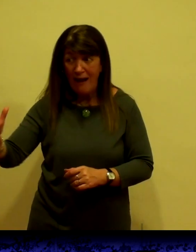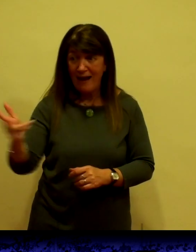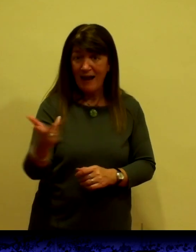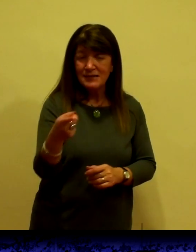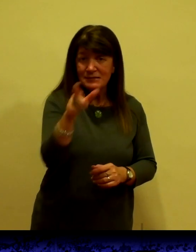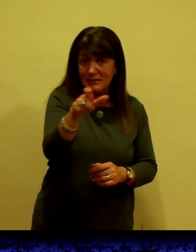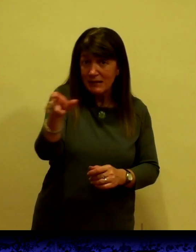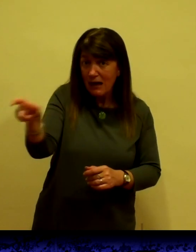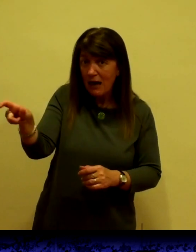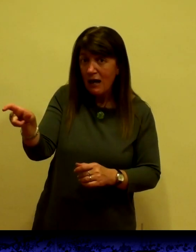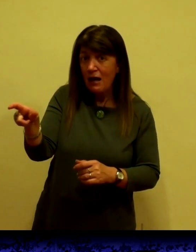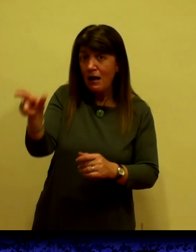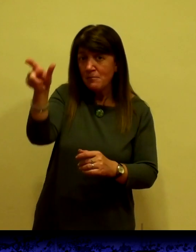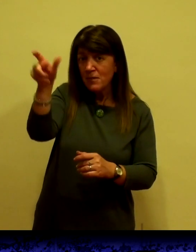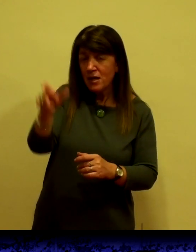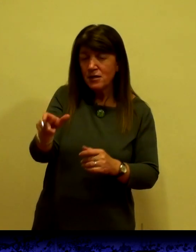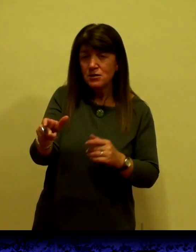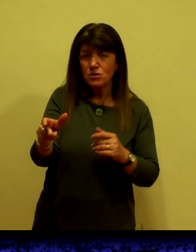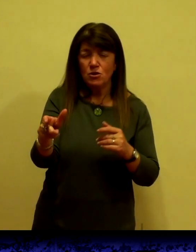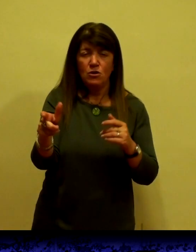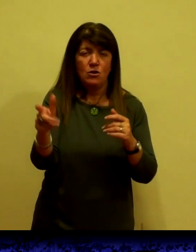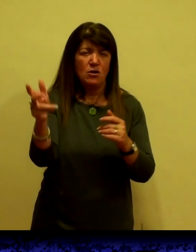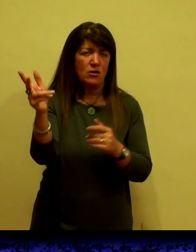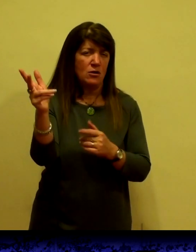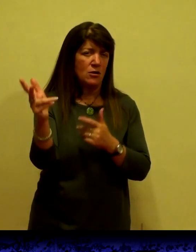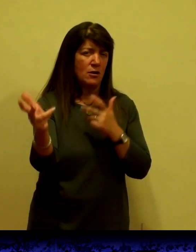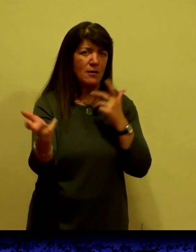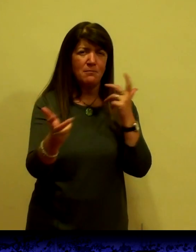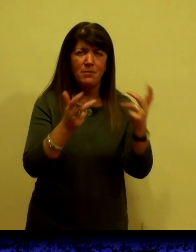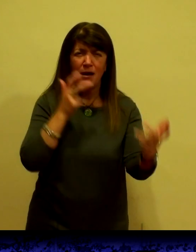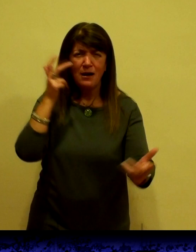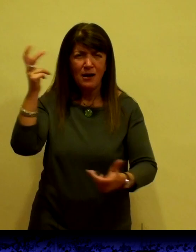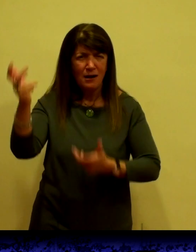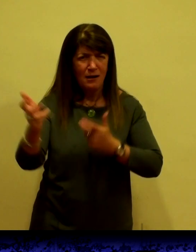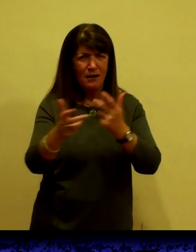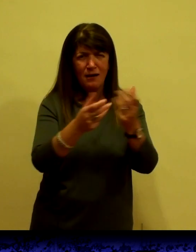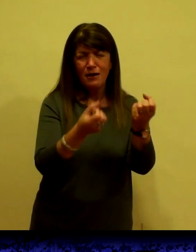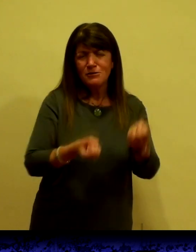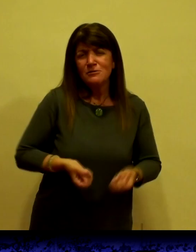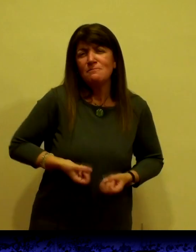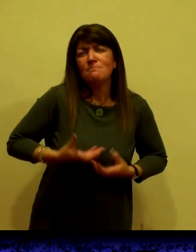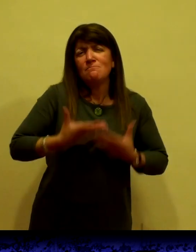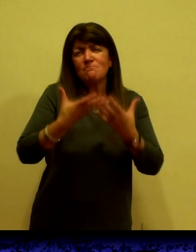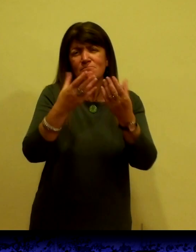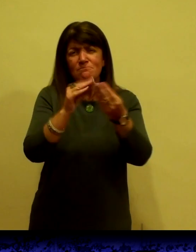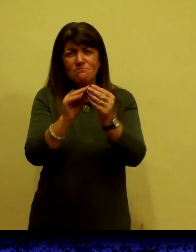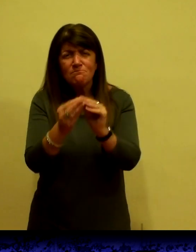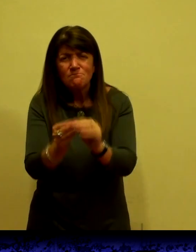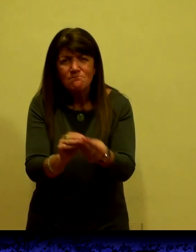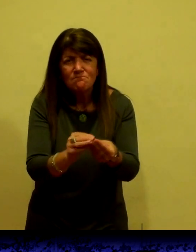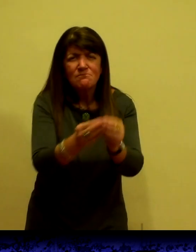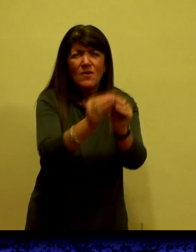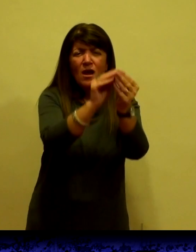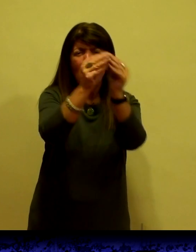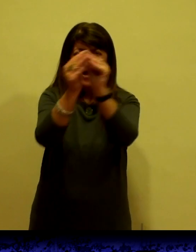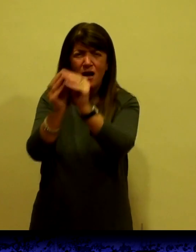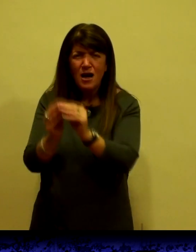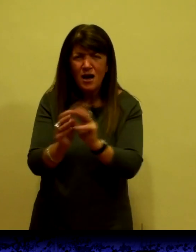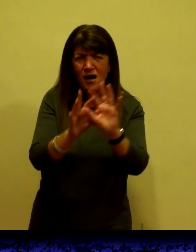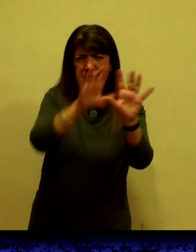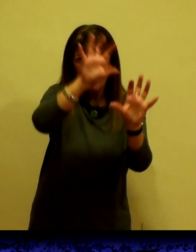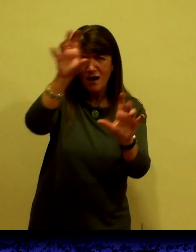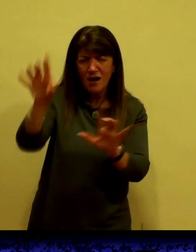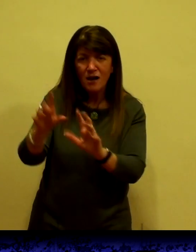un talento espressivo, una necessità a produrre, a ricercare, perché poi tutti e